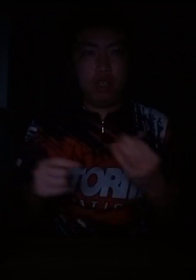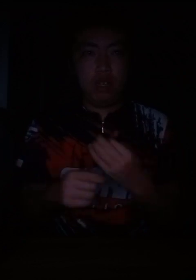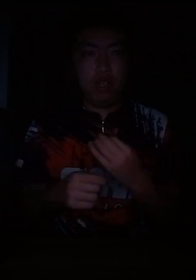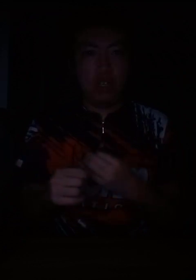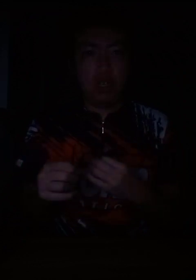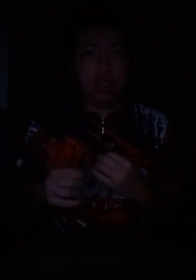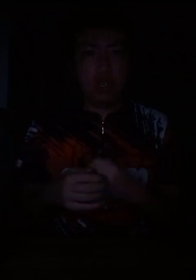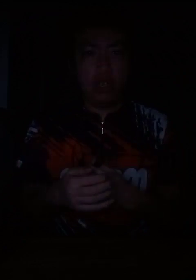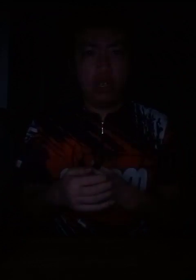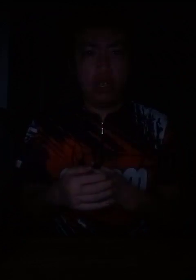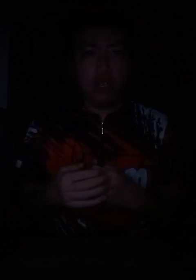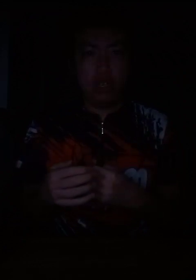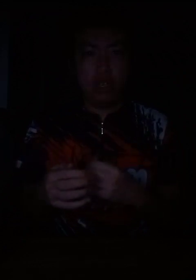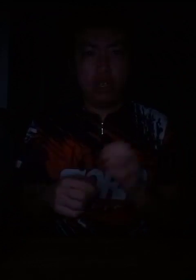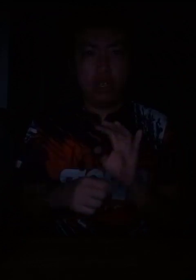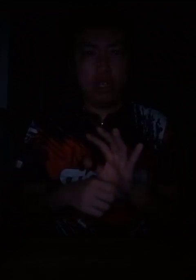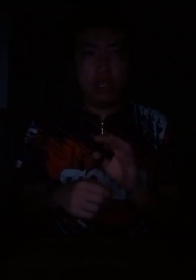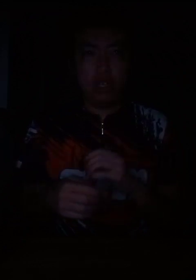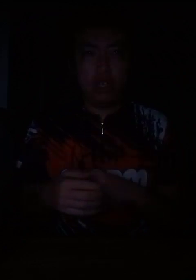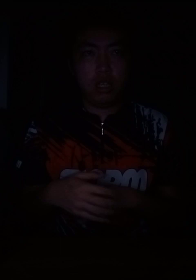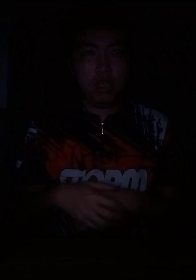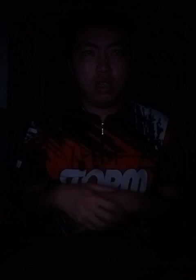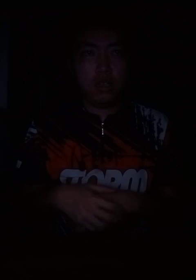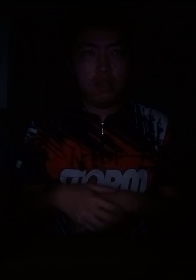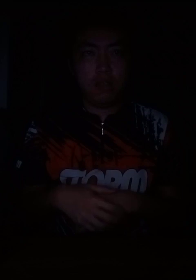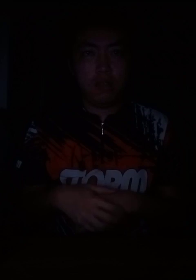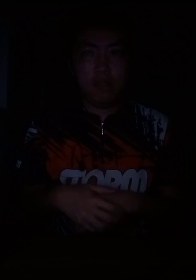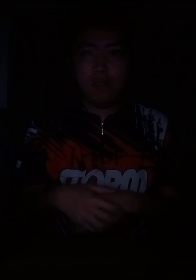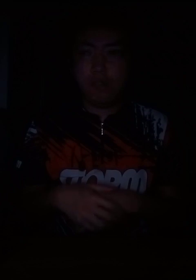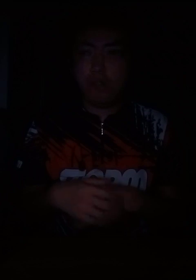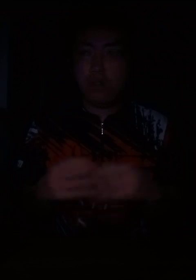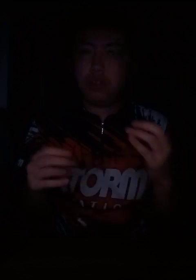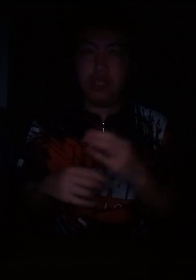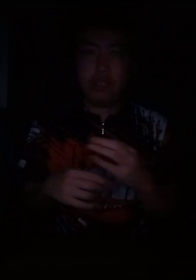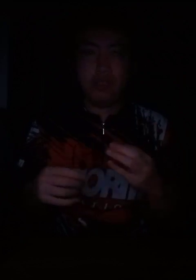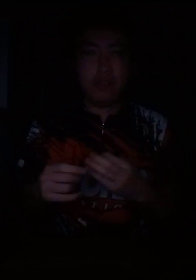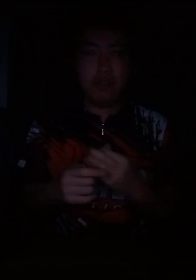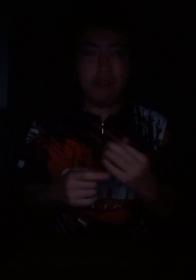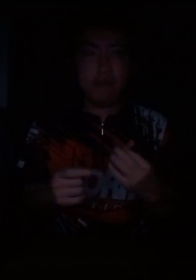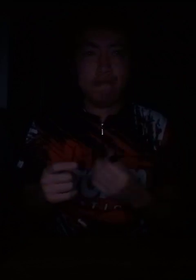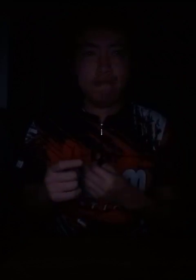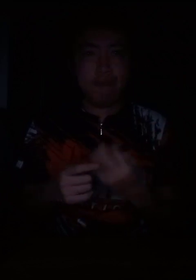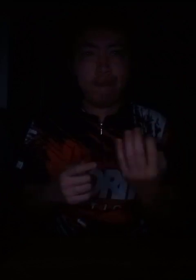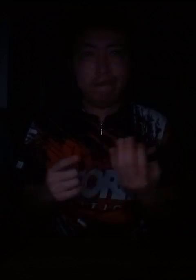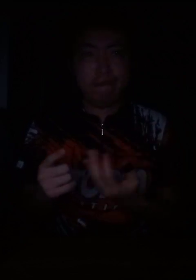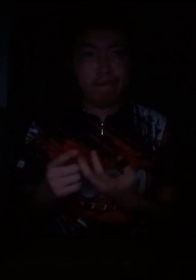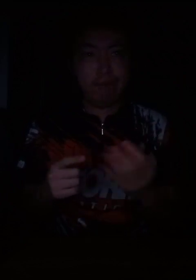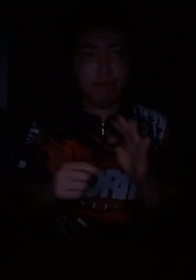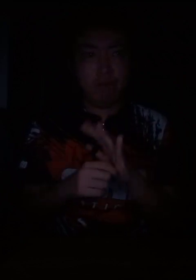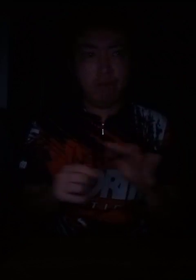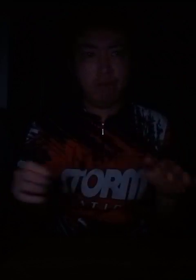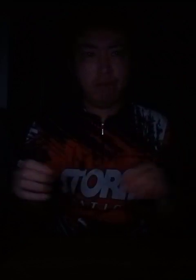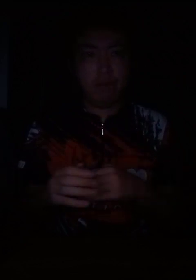상대로 출석을 통보했다고 밝혔습니다. 손 사장은 김 씨를 상대로 공갈 등 혐의로 검찰에 고소장을